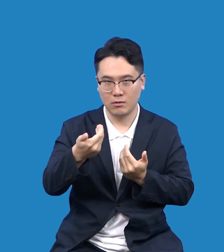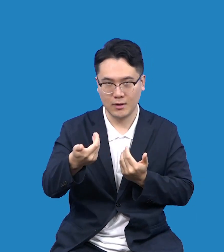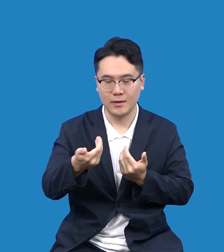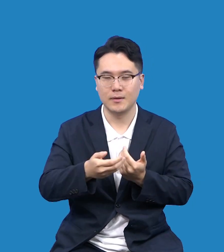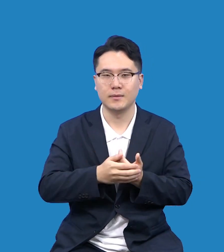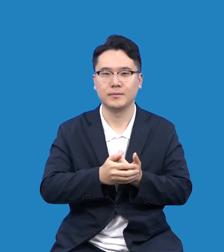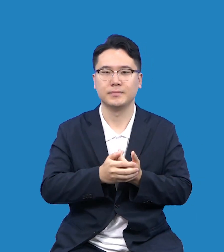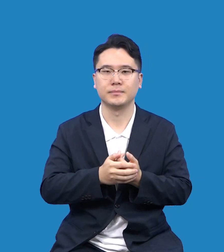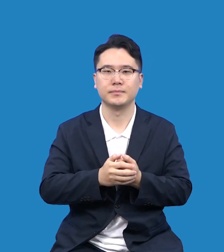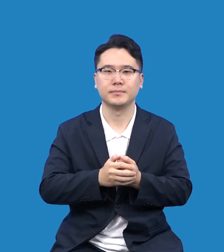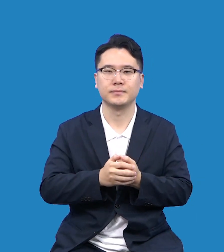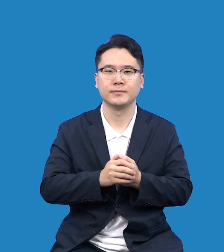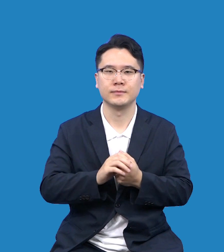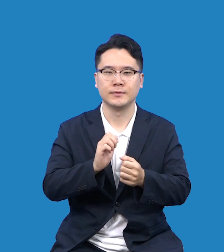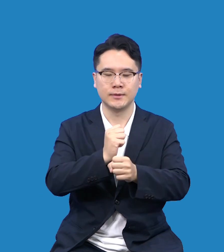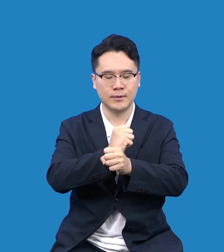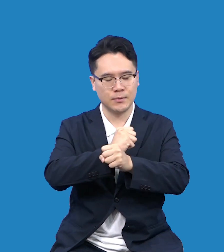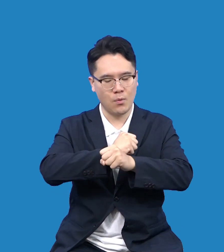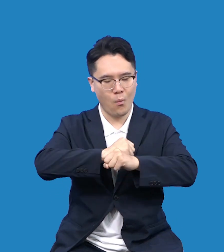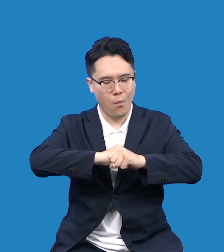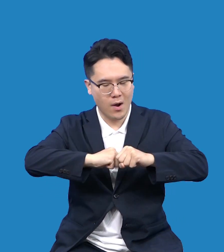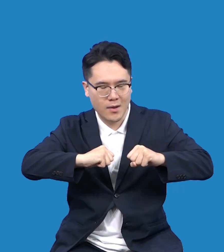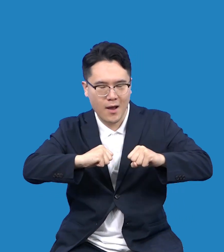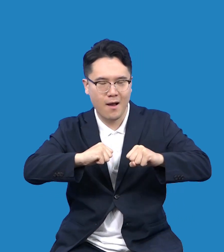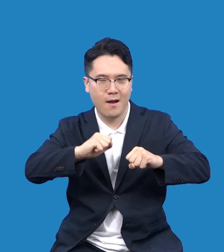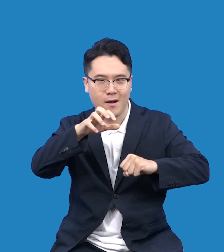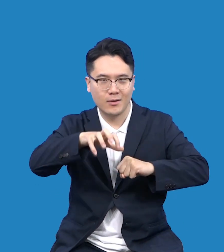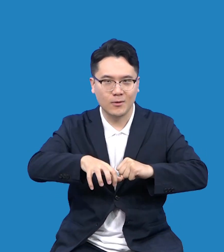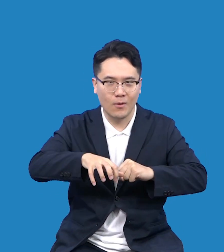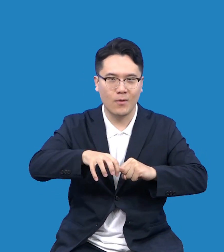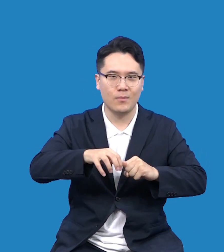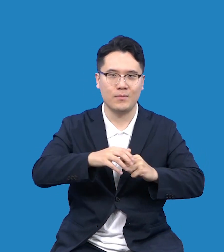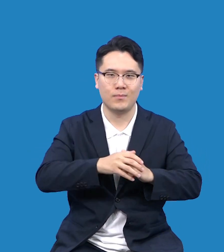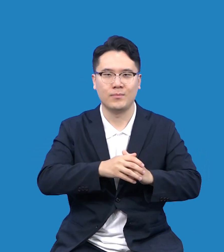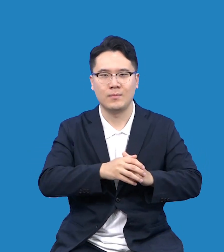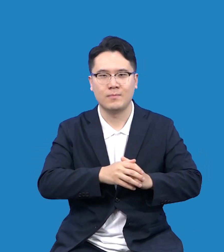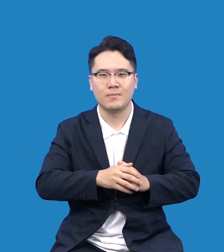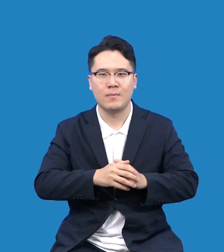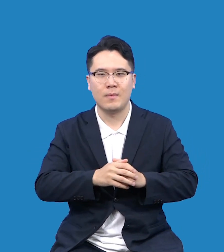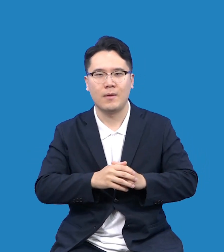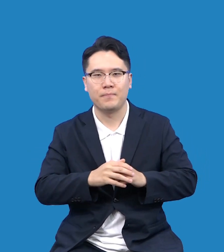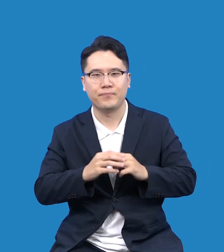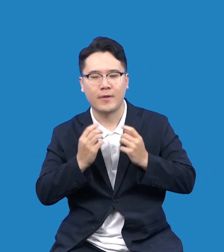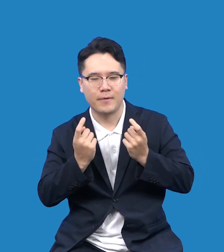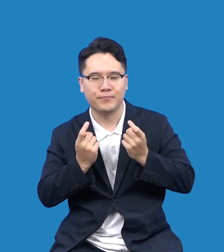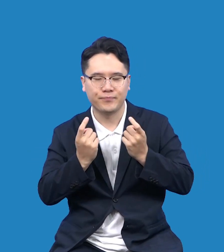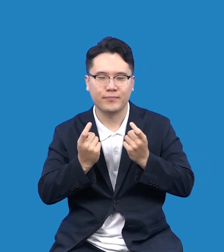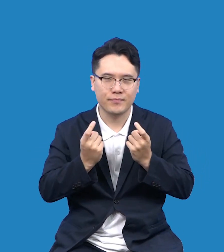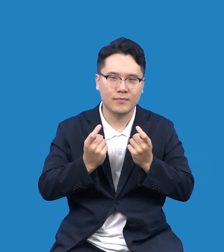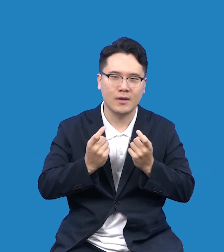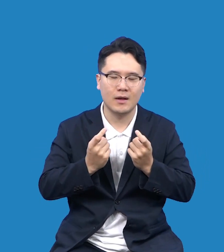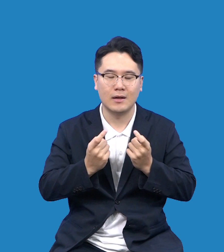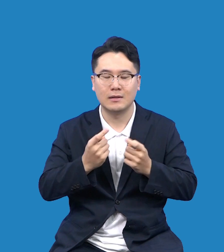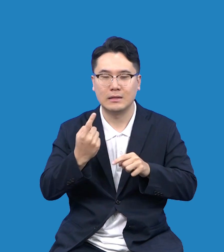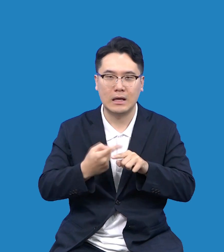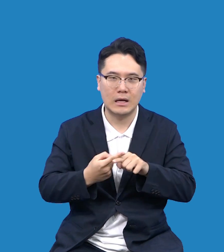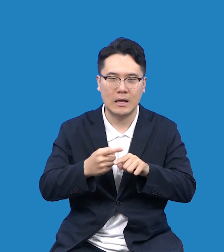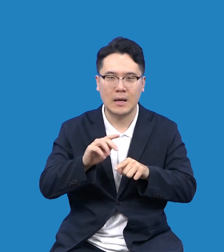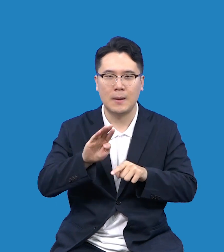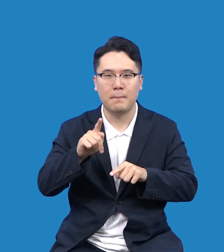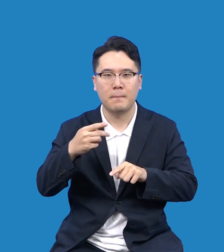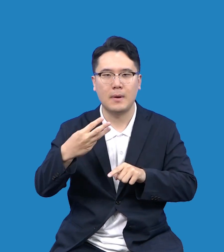한동안 광야를 통해 여행하다가 바란이라는 광야에 도착했을 때 거기에 가데스라는